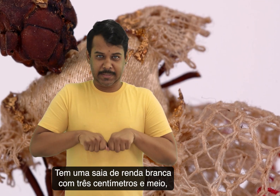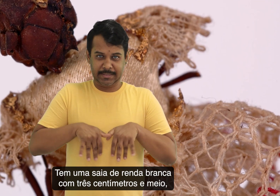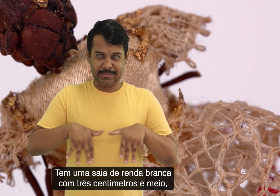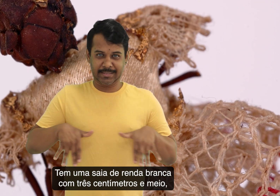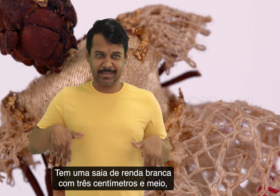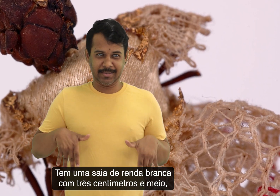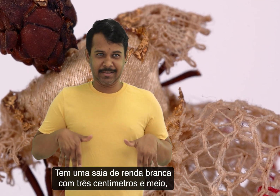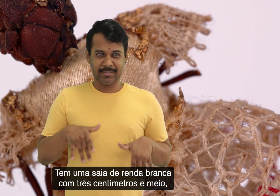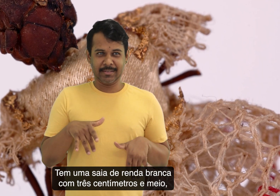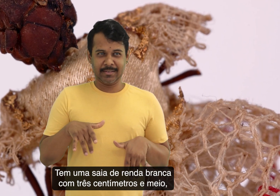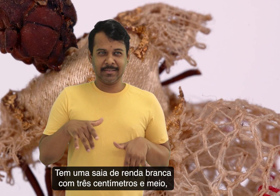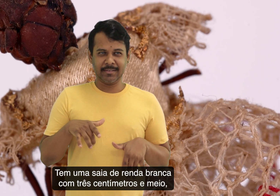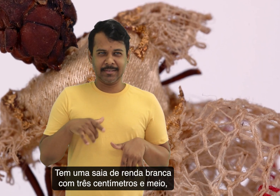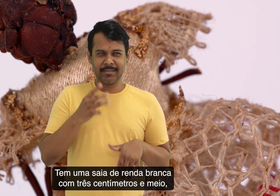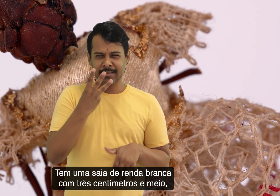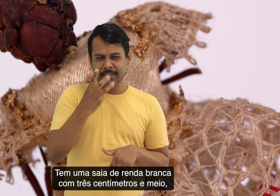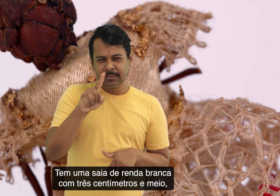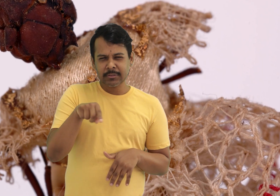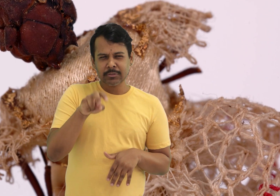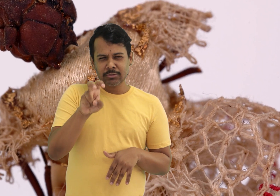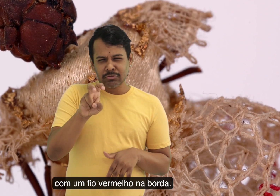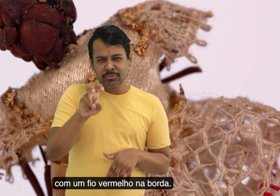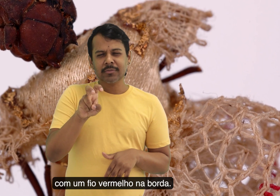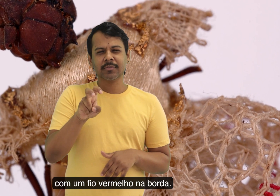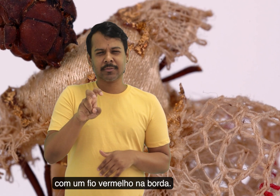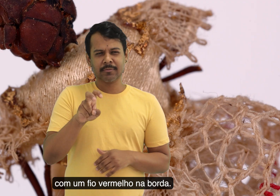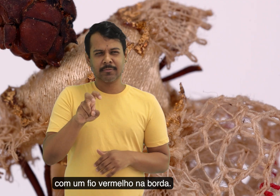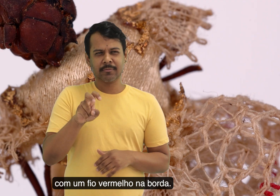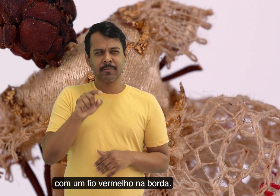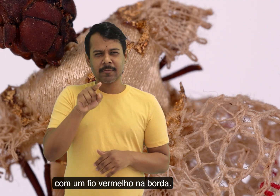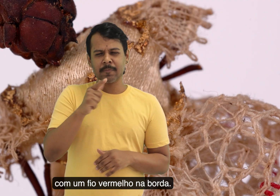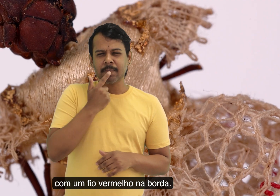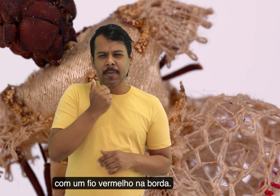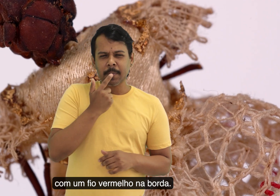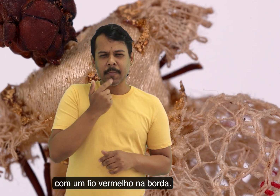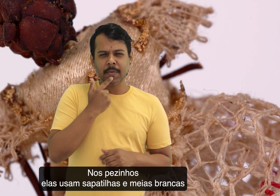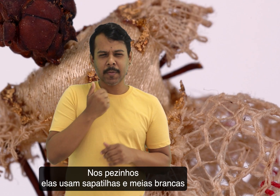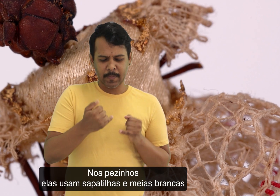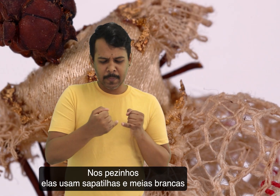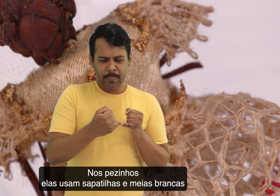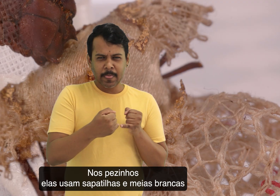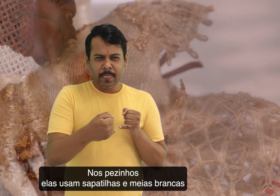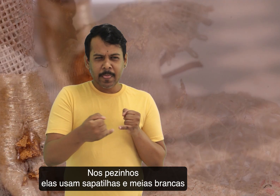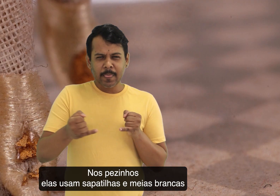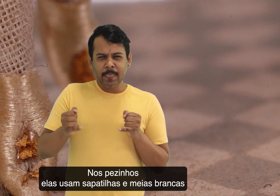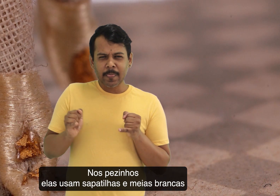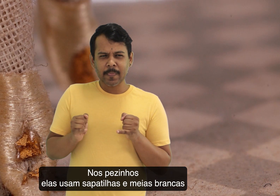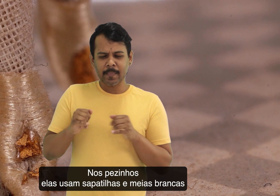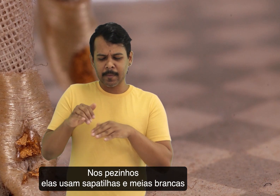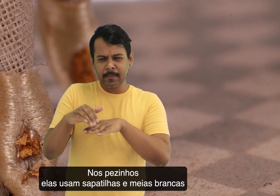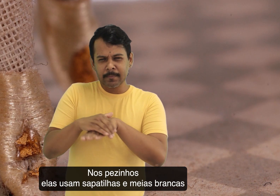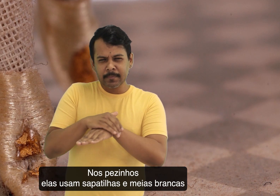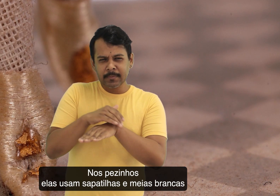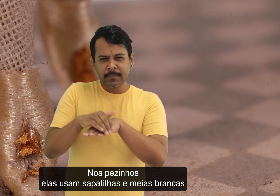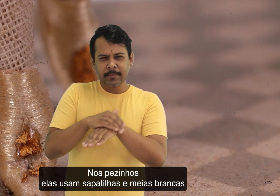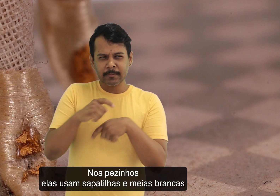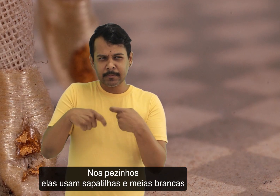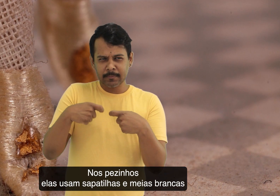saia de renda branca com 3,5 centímetros, com um fio vermelho na borda. Nos pezinhos, elas usam sapatilhas e